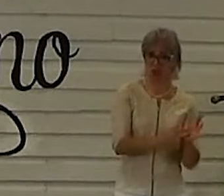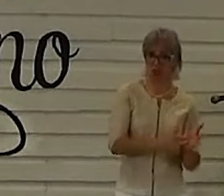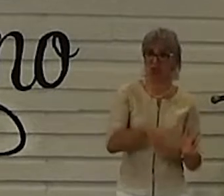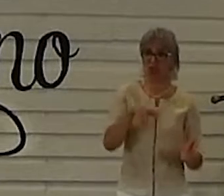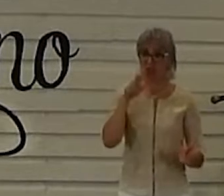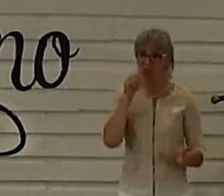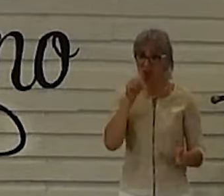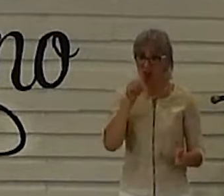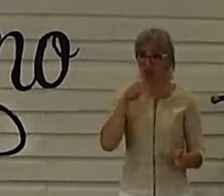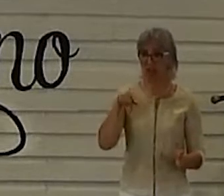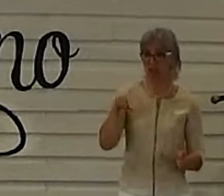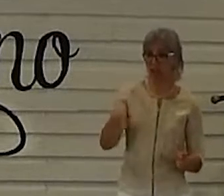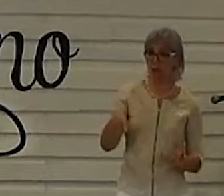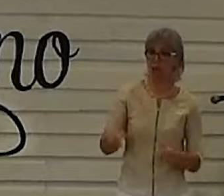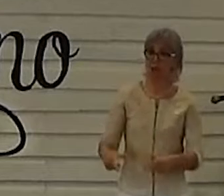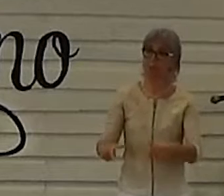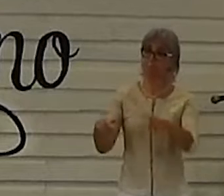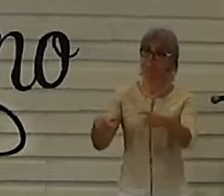darò